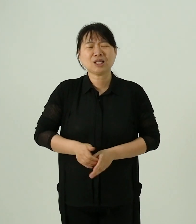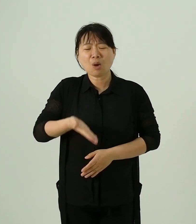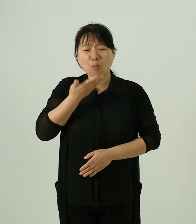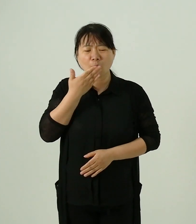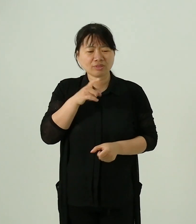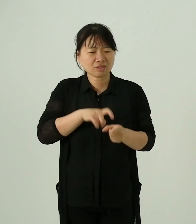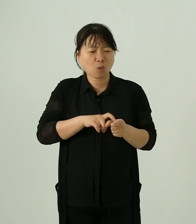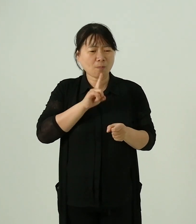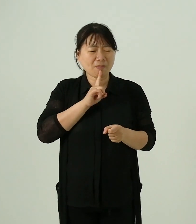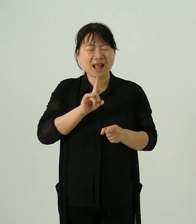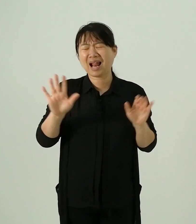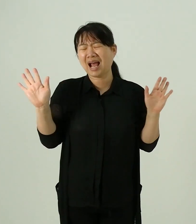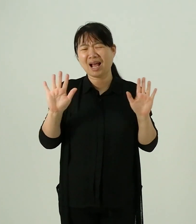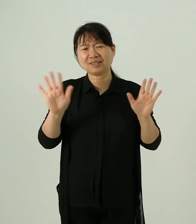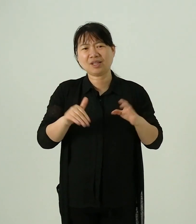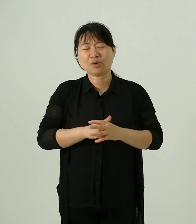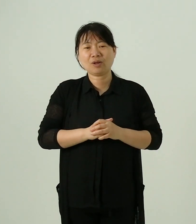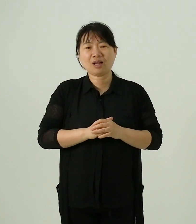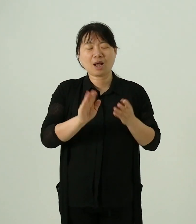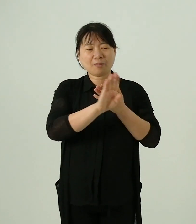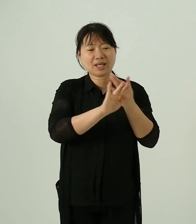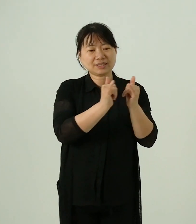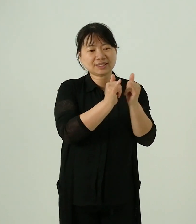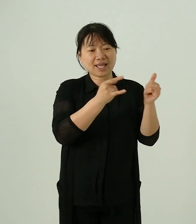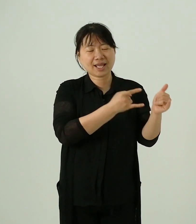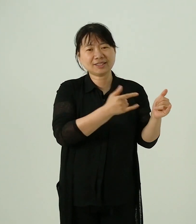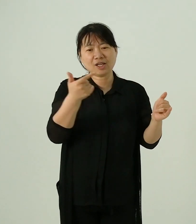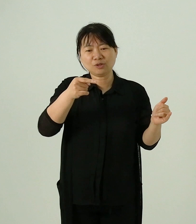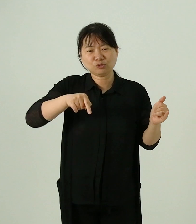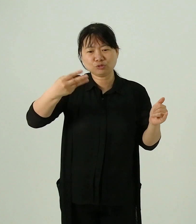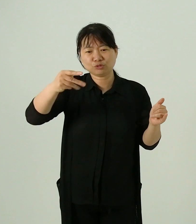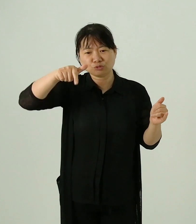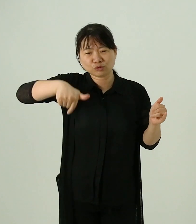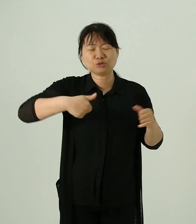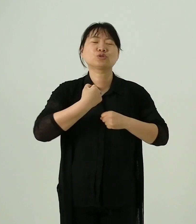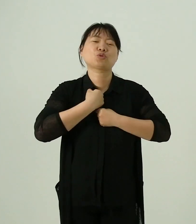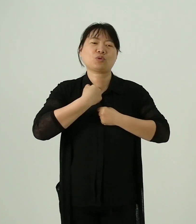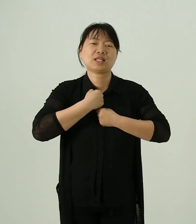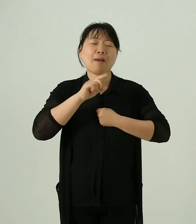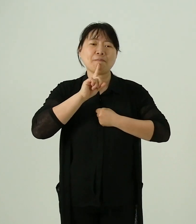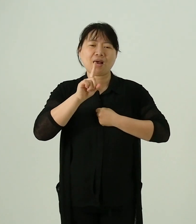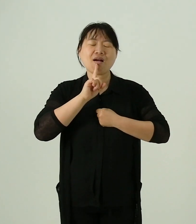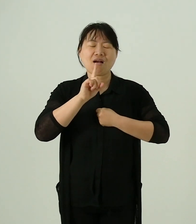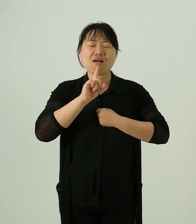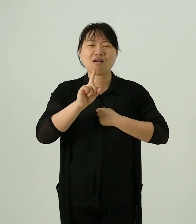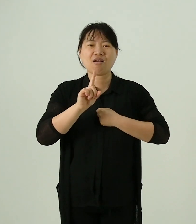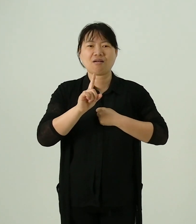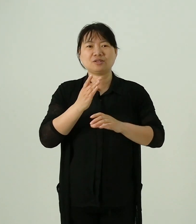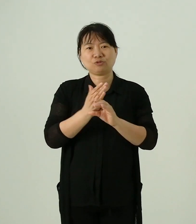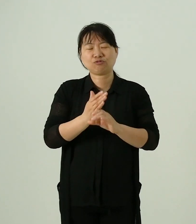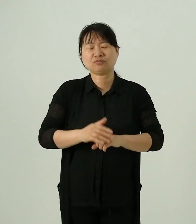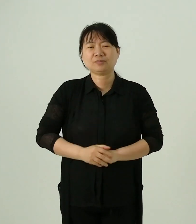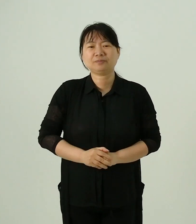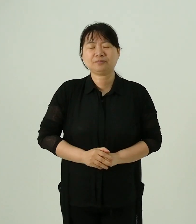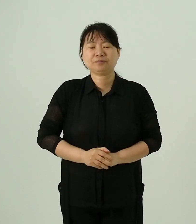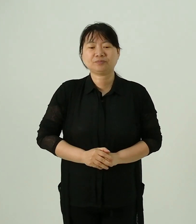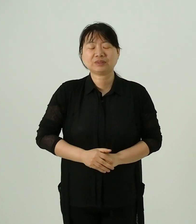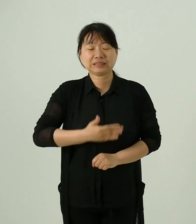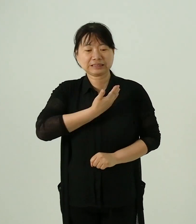떡을 얘기하신 게 아니라 바리새인들의 누룩을 조심하라고 경계를 하신 겁니다.